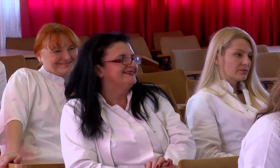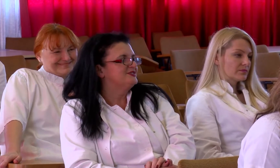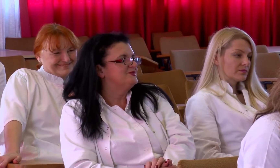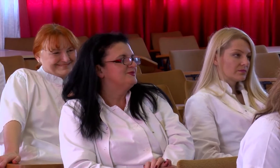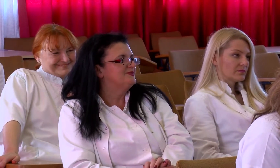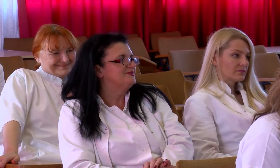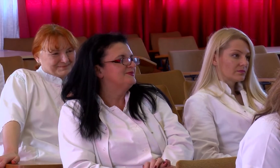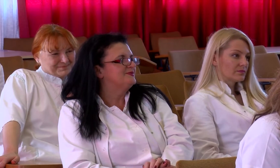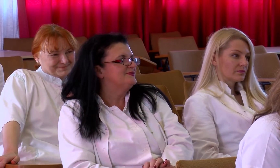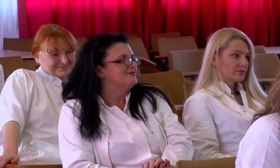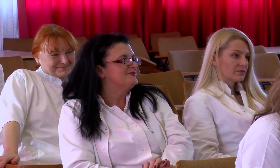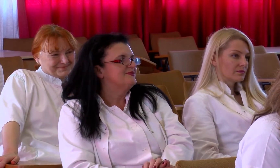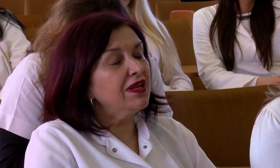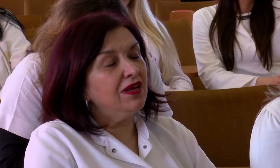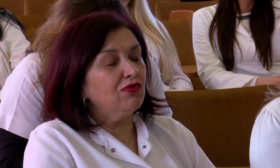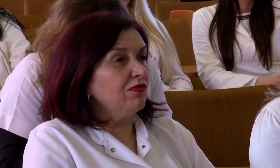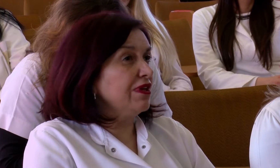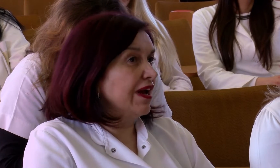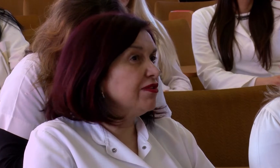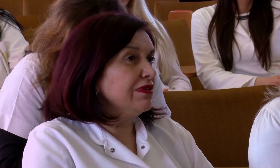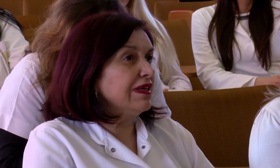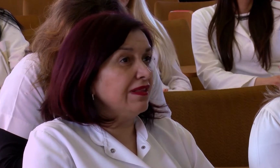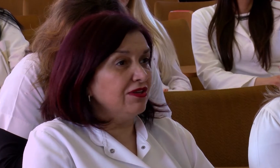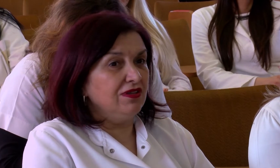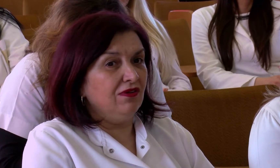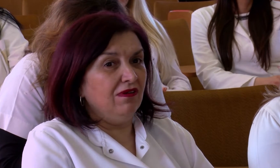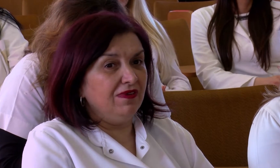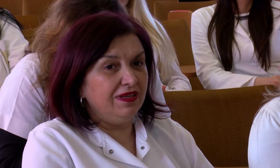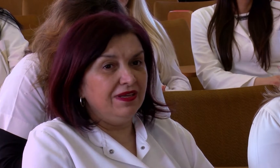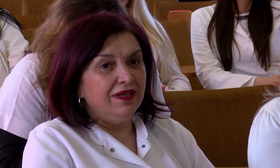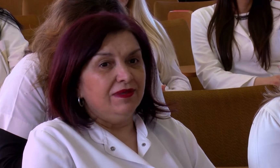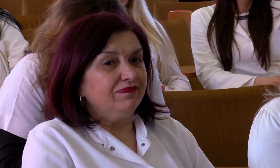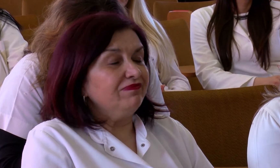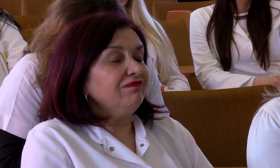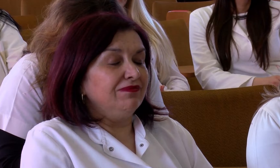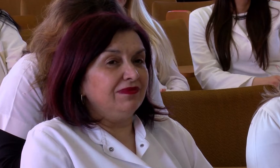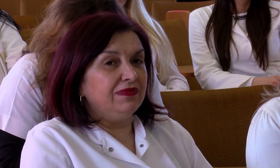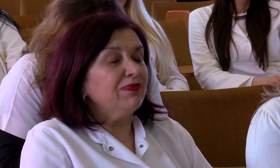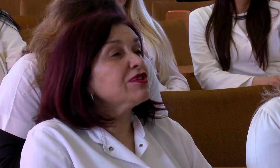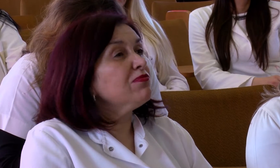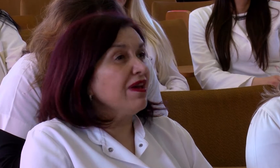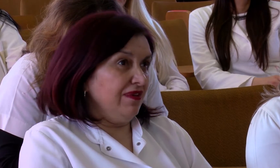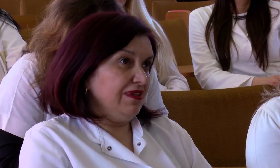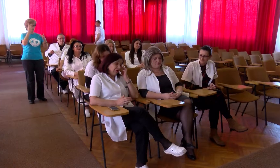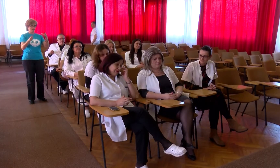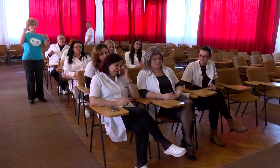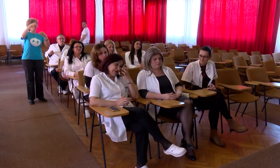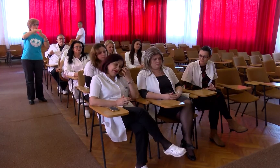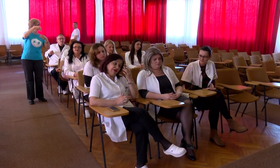radi edukaciju zdravstvenih radnika. Završna radionica osnove znakovnog jezika za zdravstvene radnike, koja je trajala 6 meseci, održana je u Zavodu